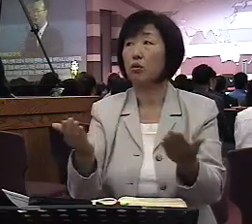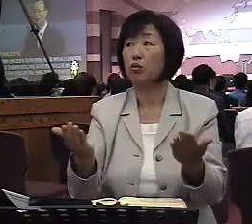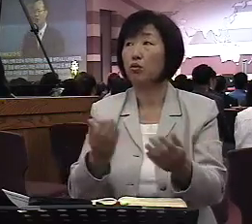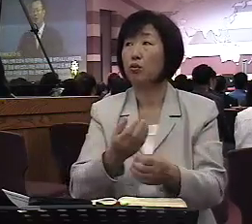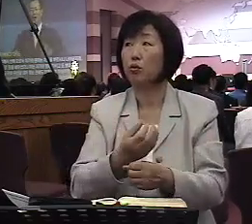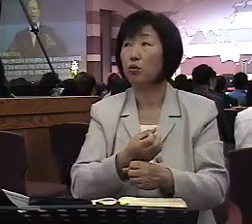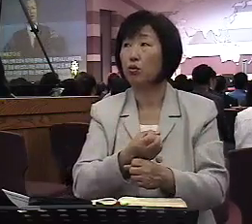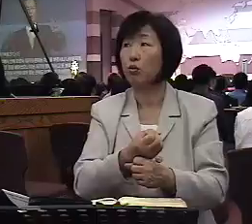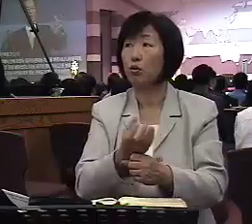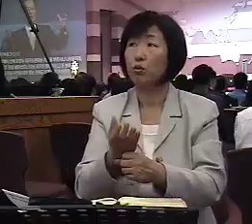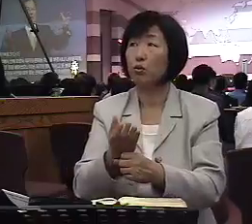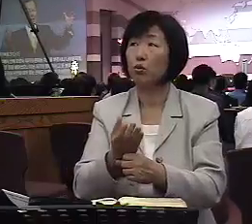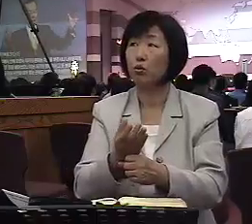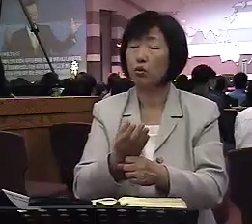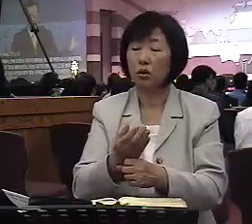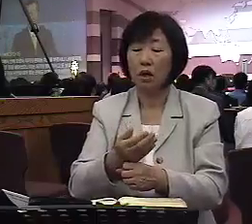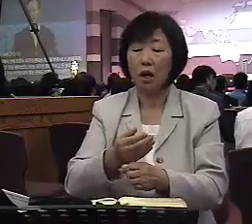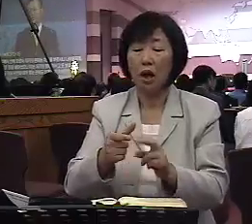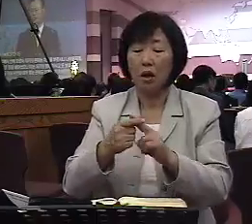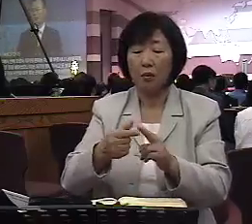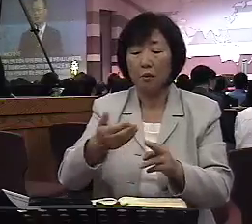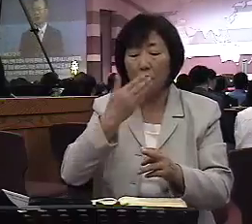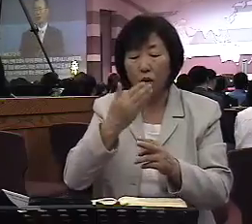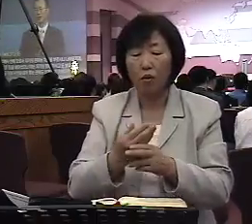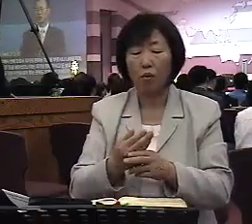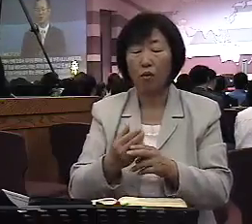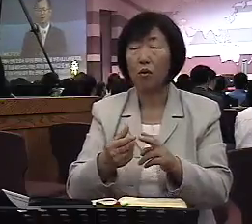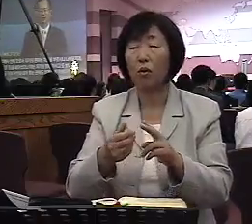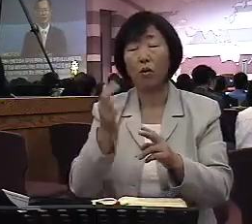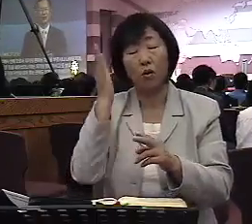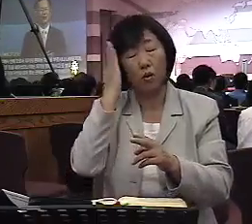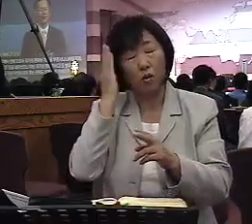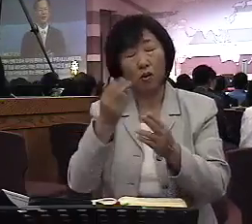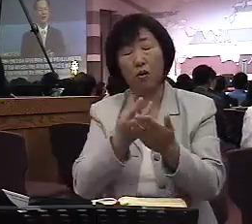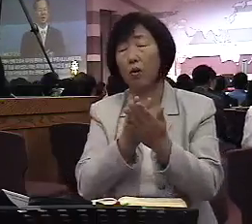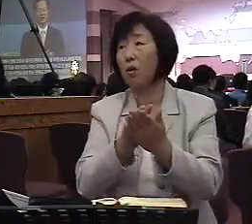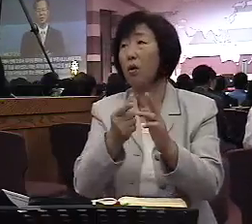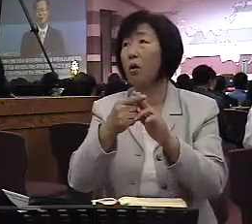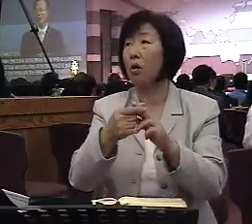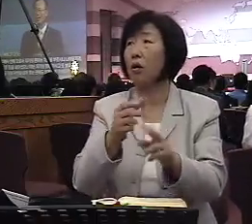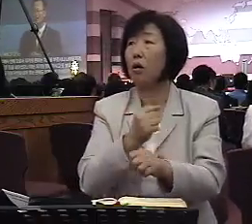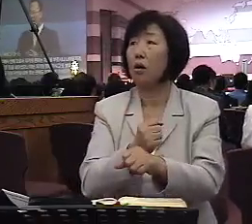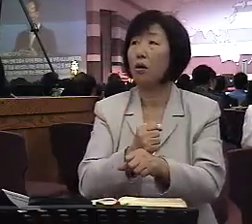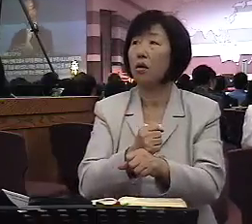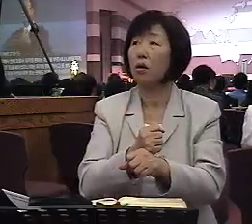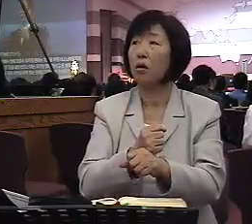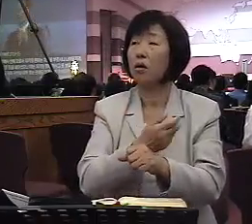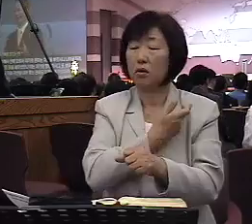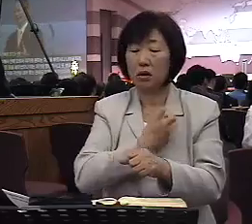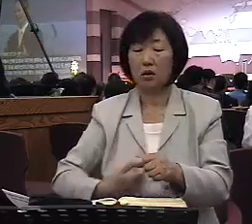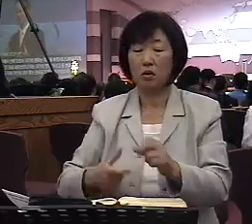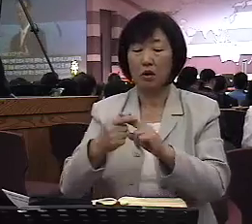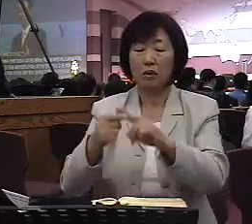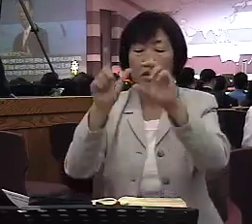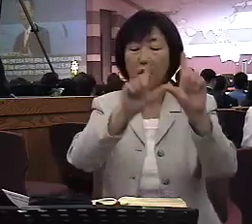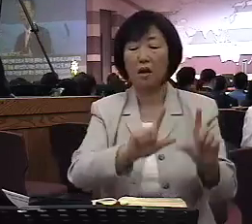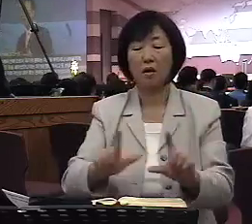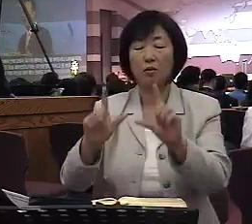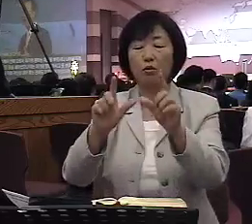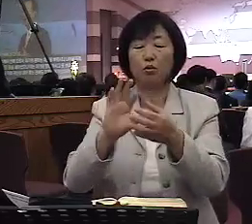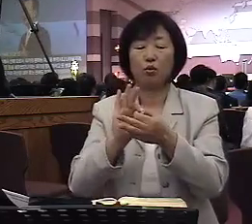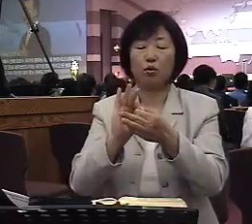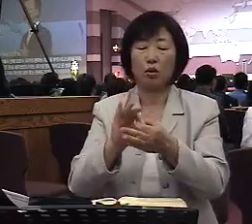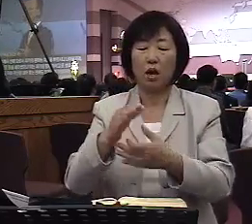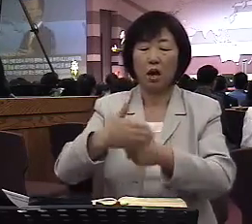같이 먹으시며 같이 또한 잠자리를 함께 하시며 예수님께서는 제자들과 함께 삶을 통해